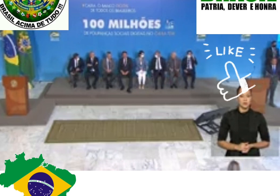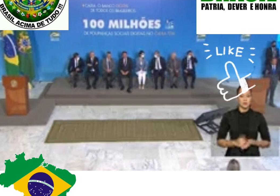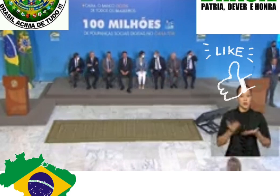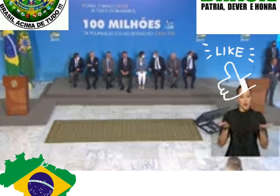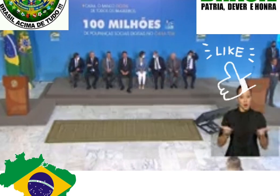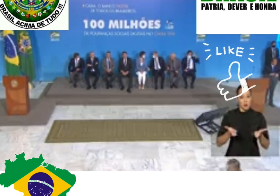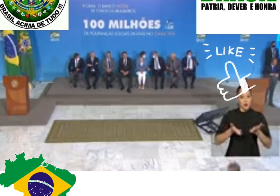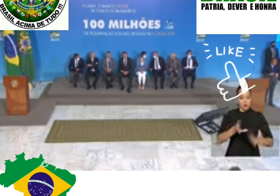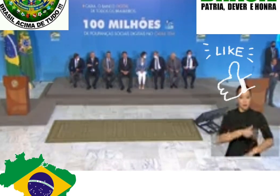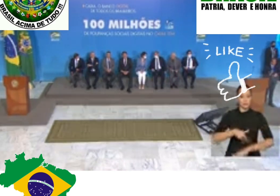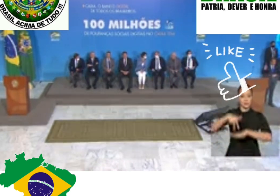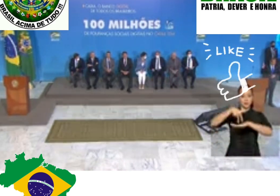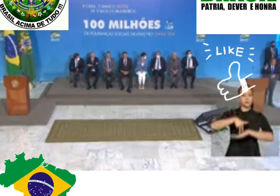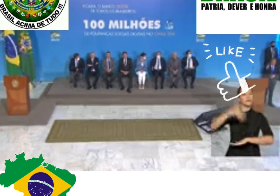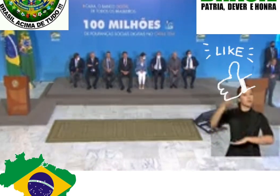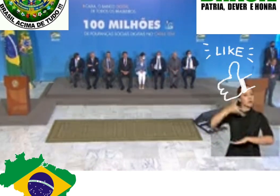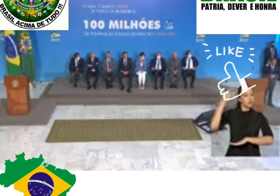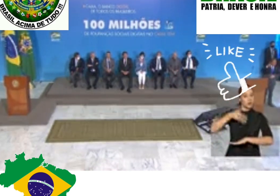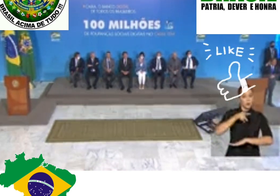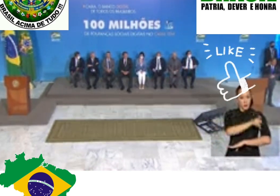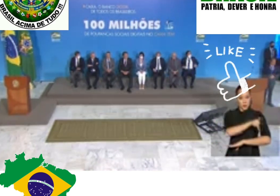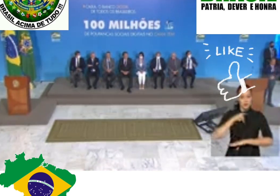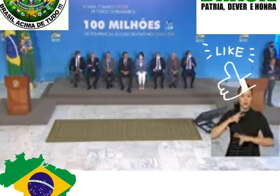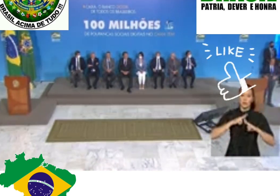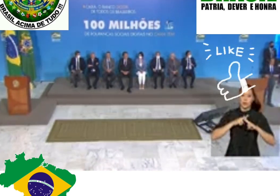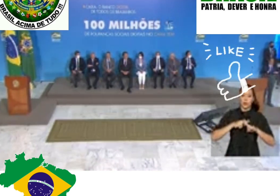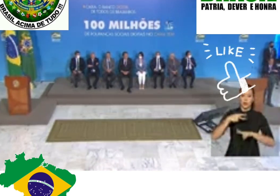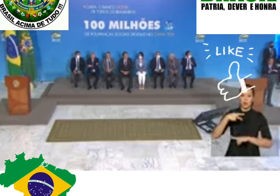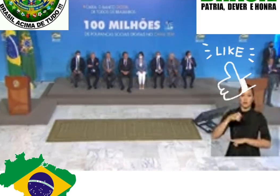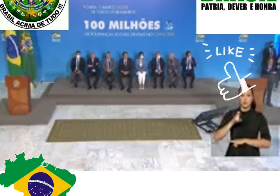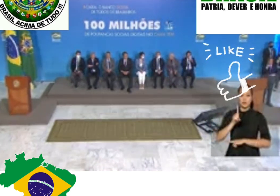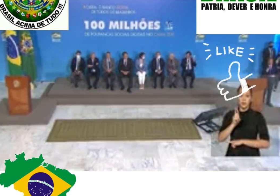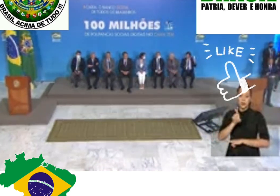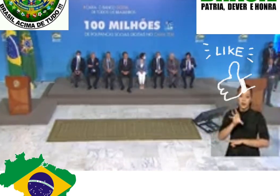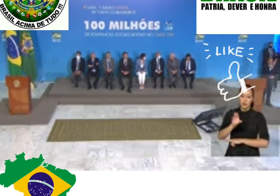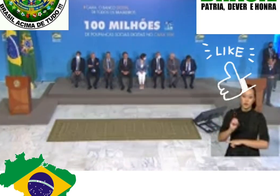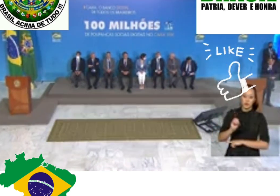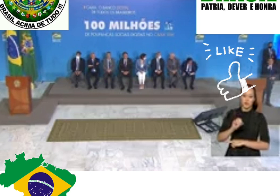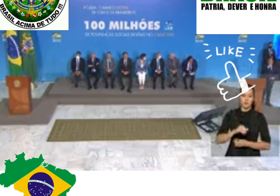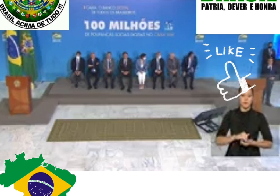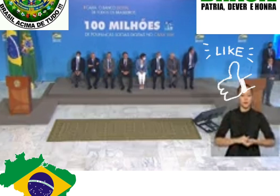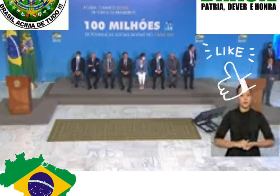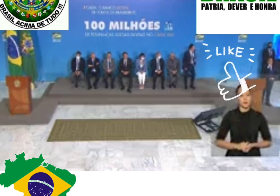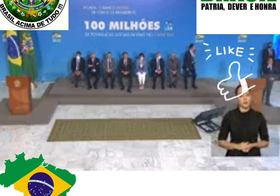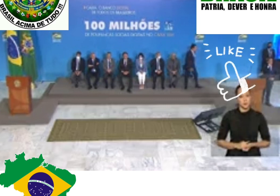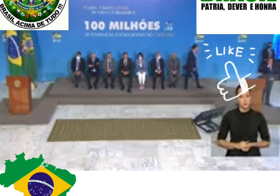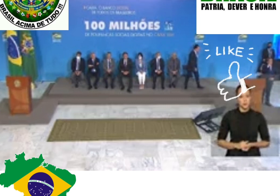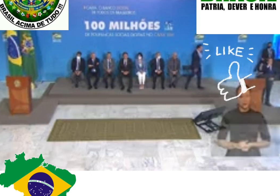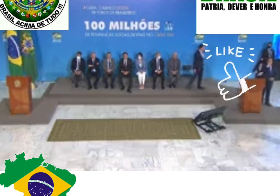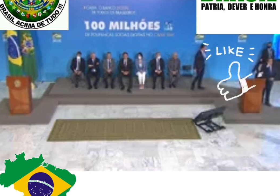Ouviremos neste momento as palavras do presidente da Caixa, Pedro Guimarães.